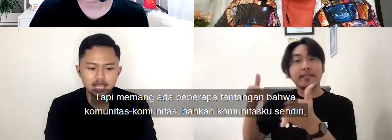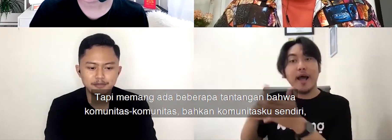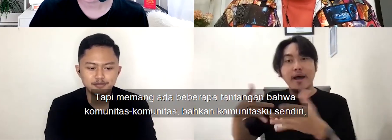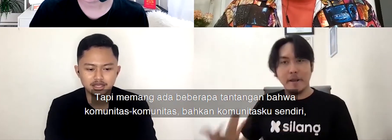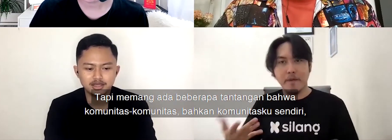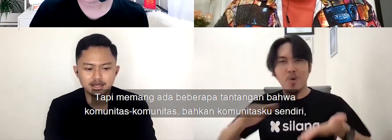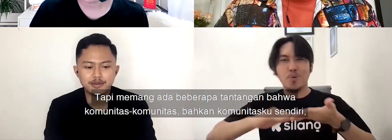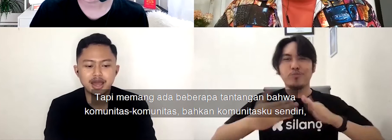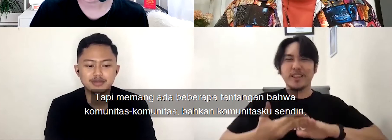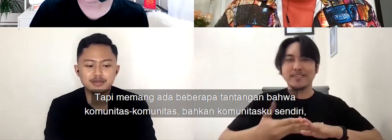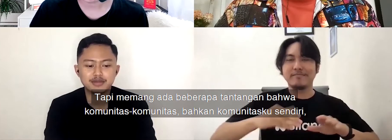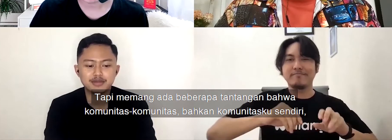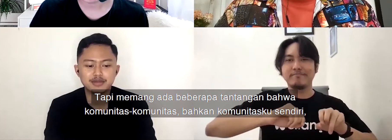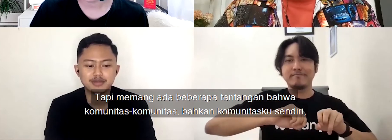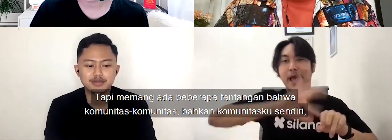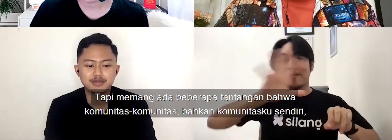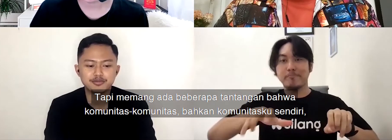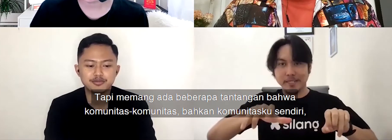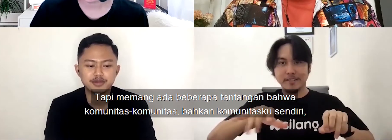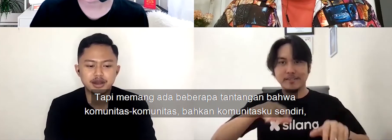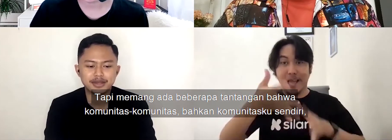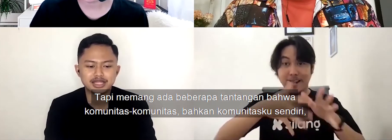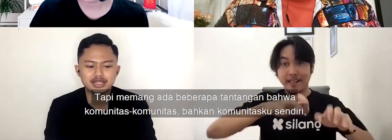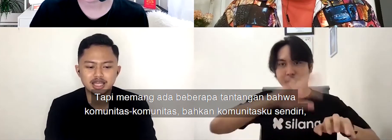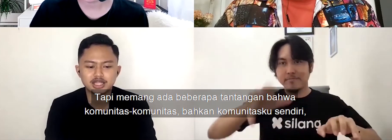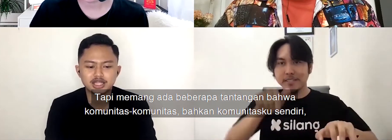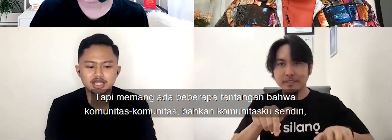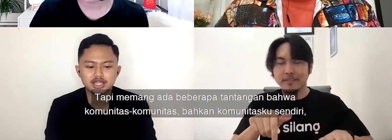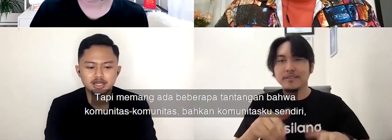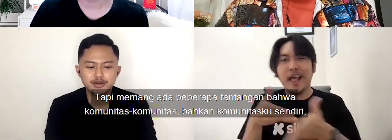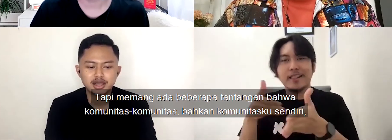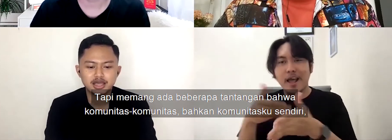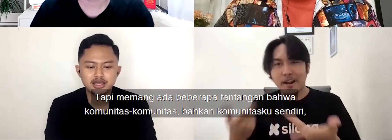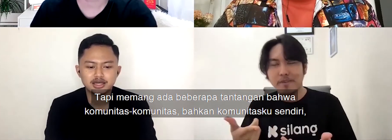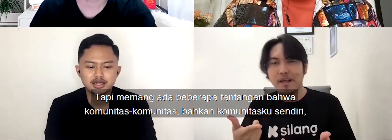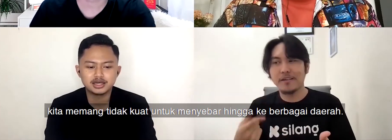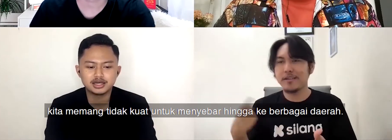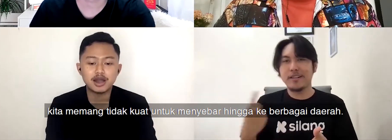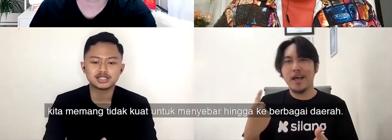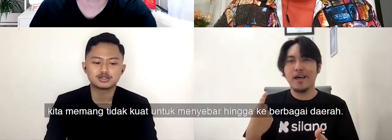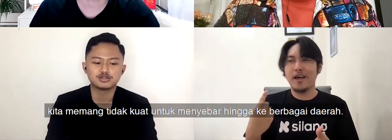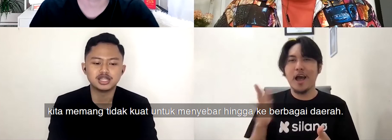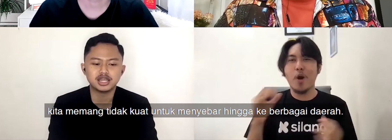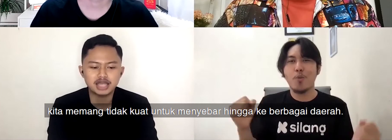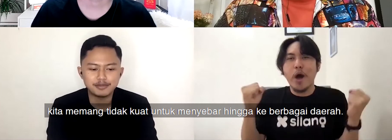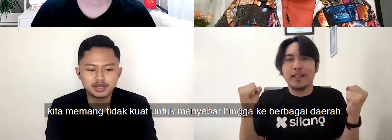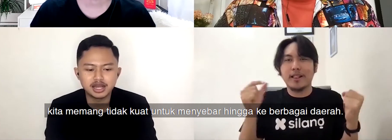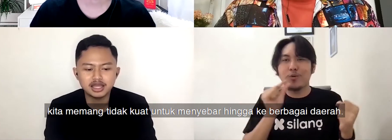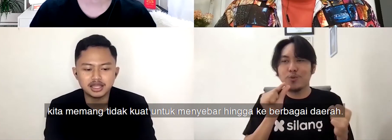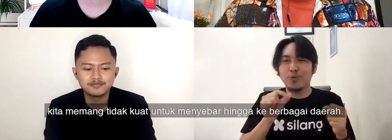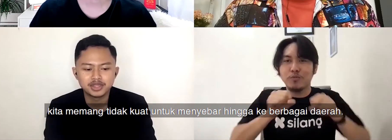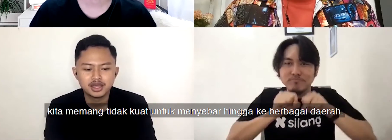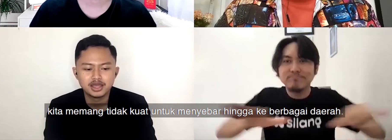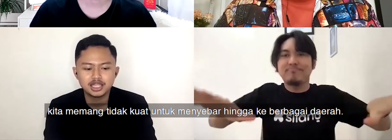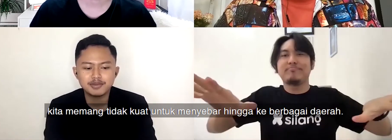tapi memang ada beberapa tantangan yaitu Bahwa komunitas-komunitas Ayo kita sebagai atau bahkan Kaskus jadi tipis